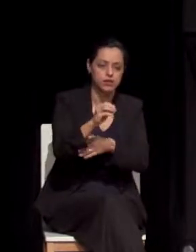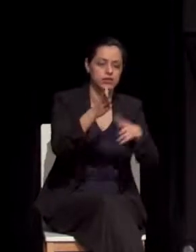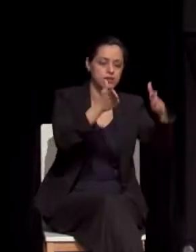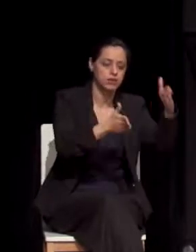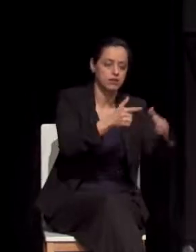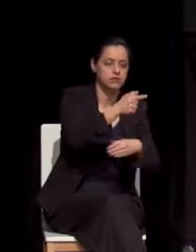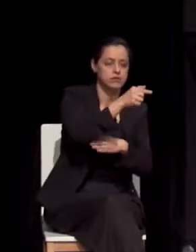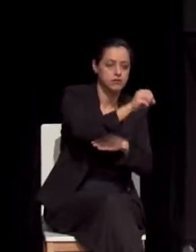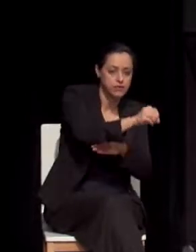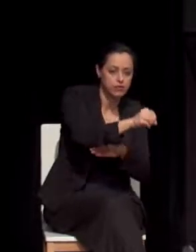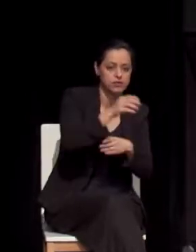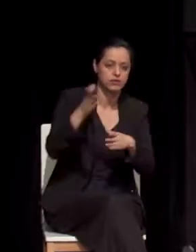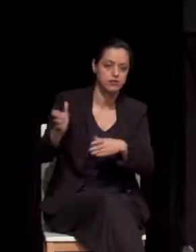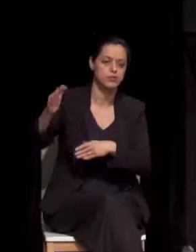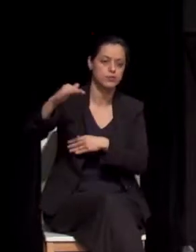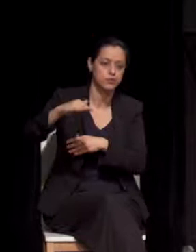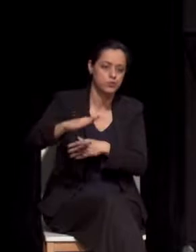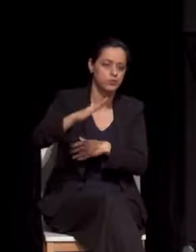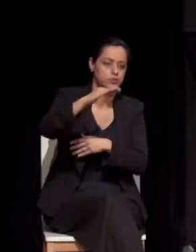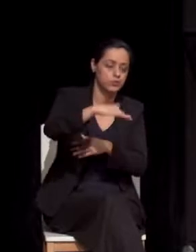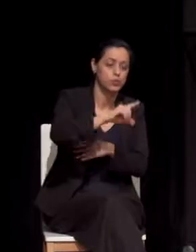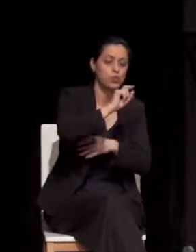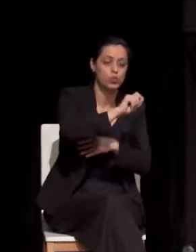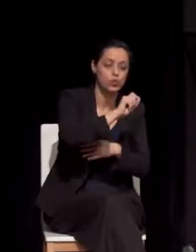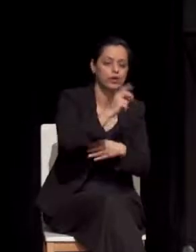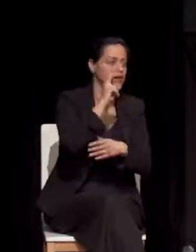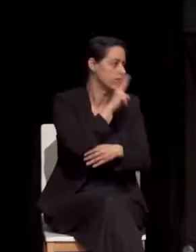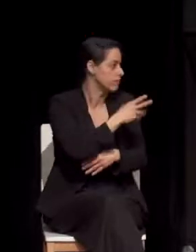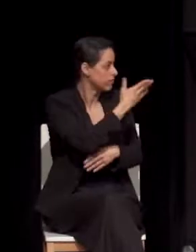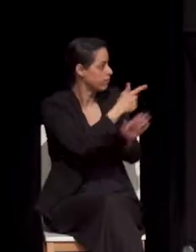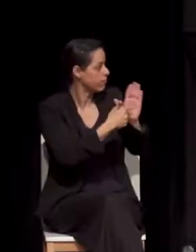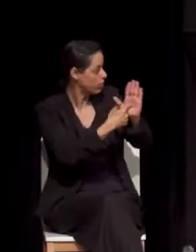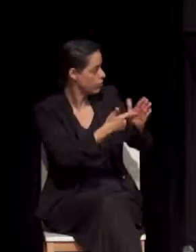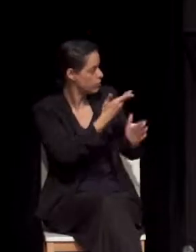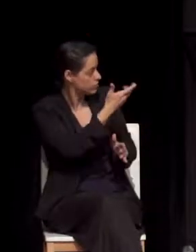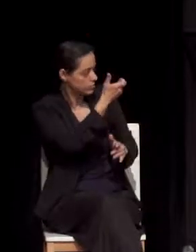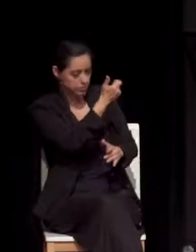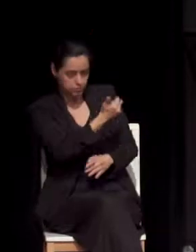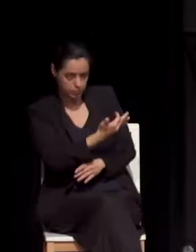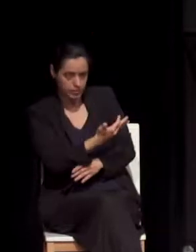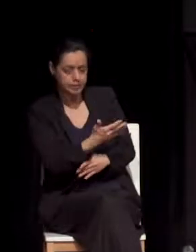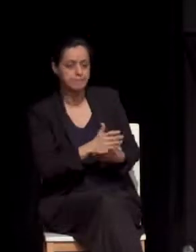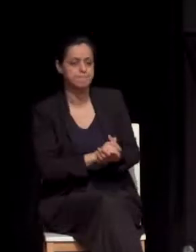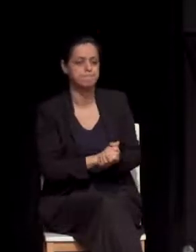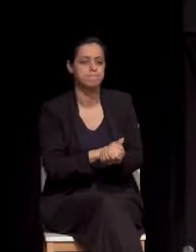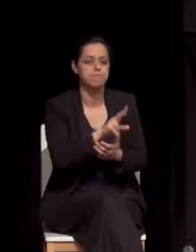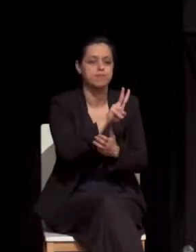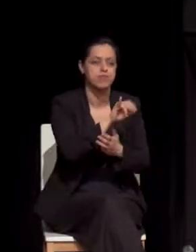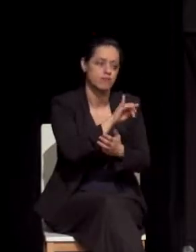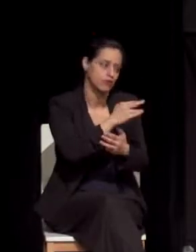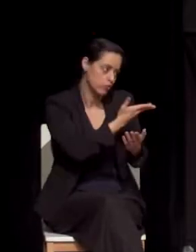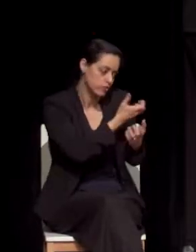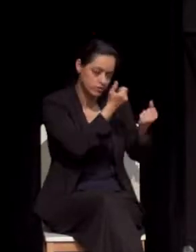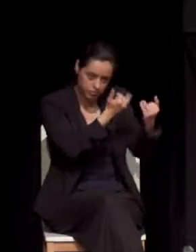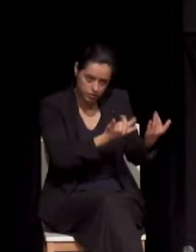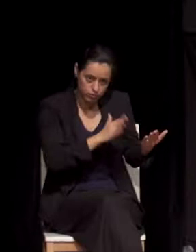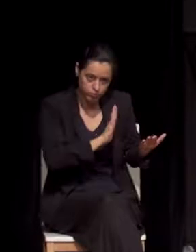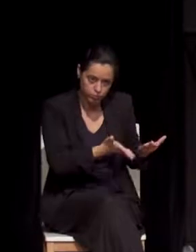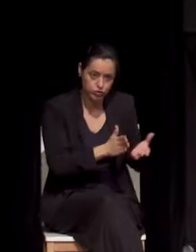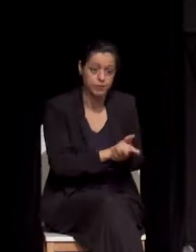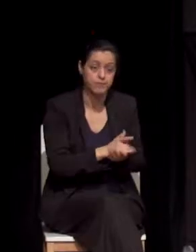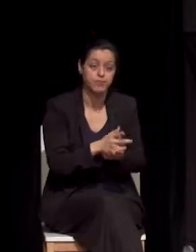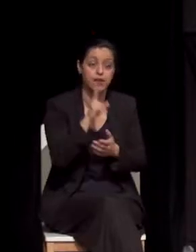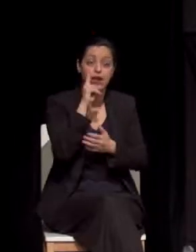70, com o MNU, como você mesmo falou, né, Vitor? E a gente viu isso